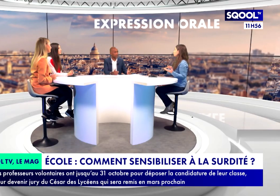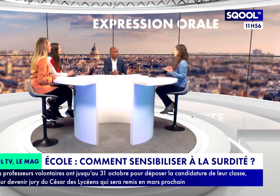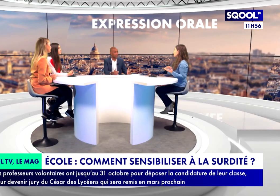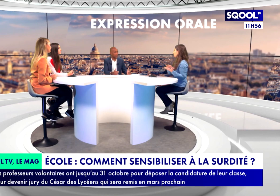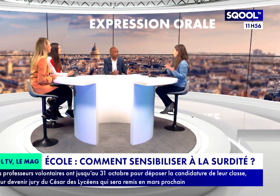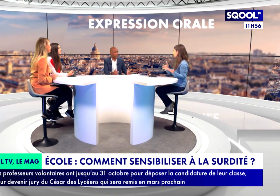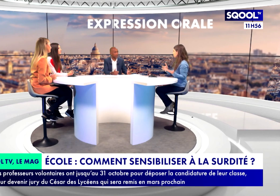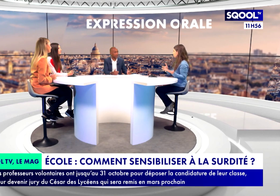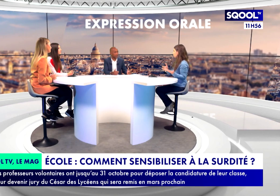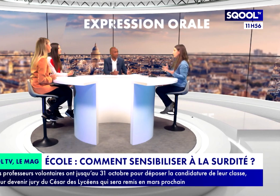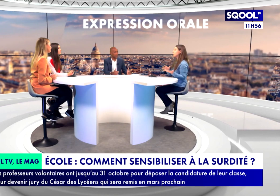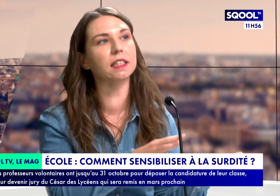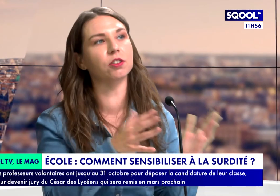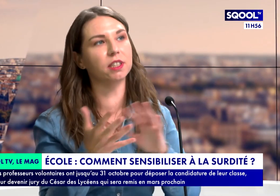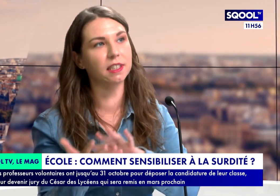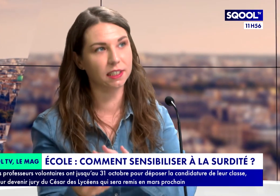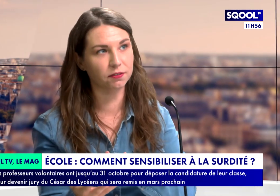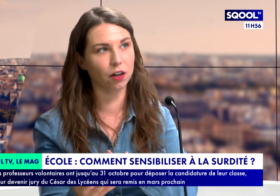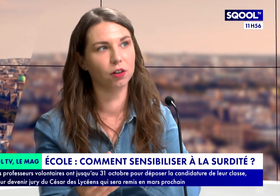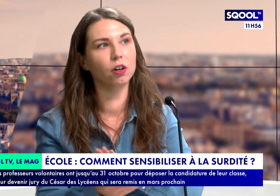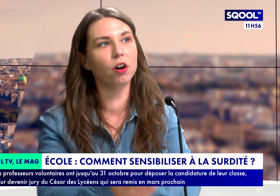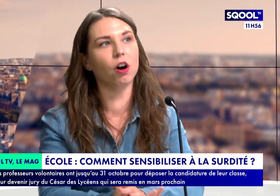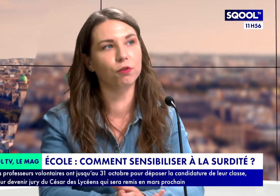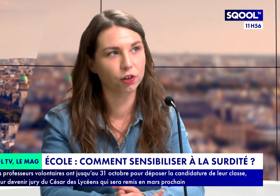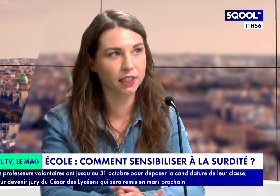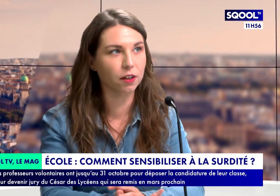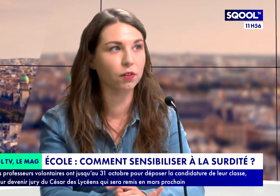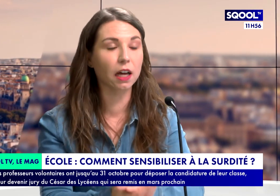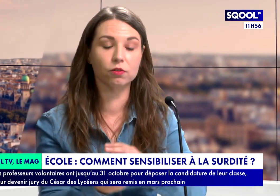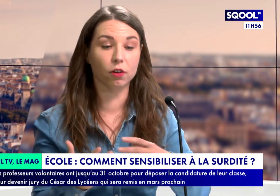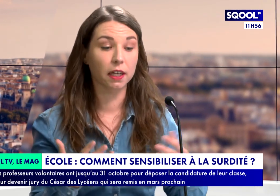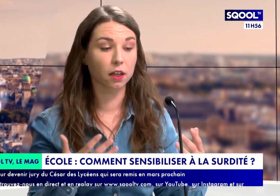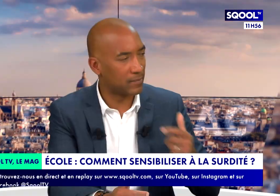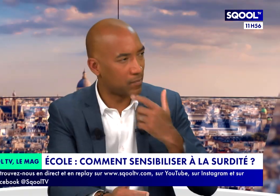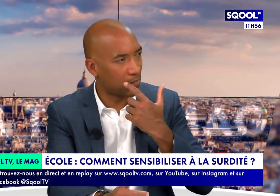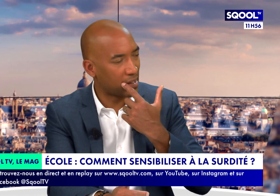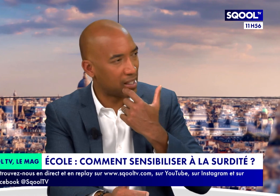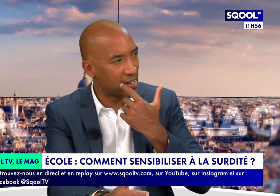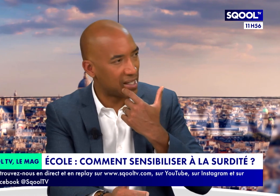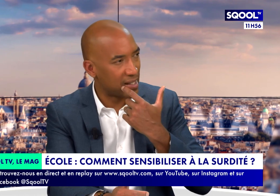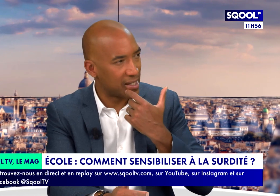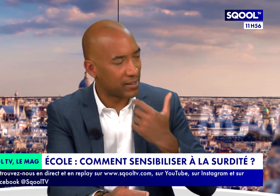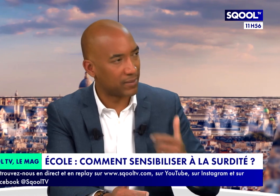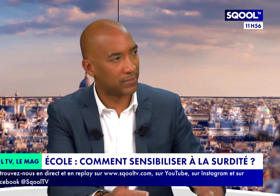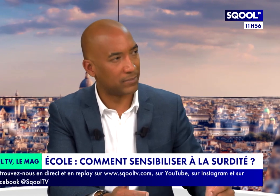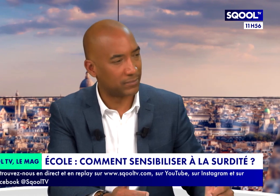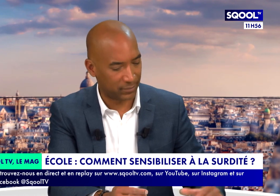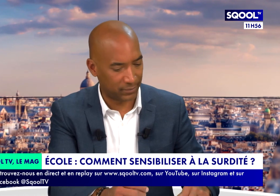phrase en langue des signes française et je dis l'équivalent en français. Voilà. Donc, en fait, à force de me voir signer, je ne sais pas, un